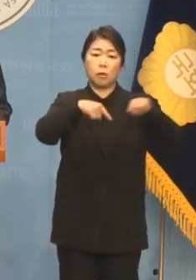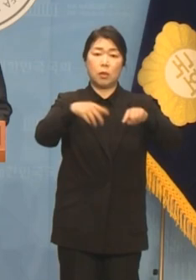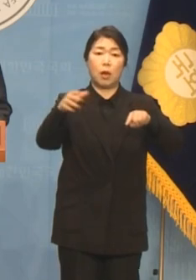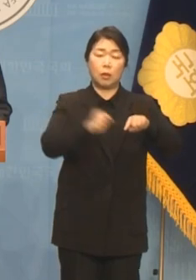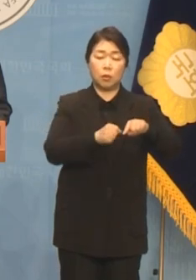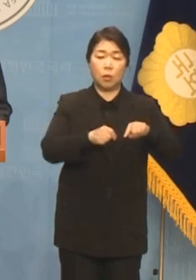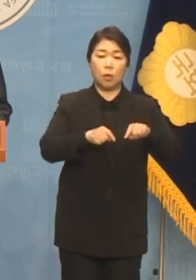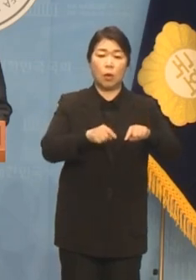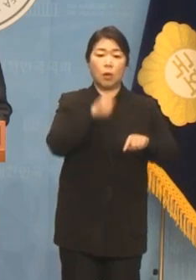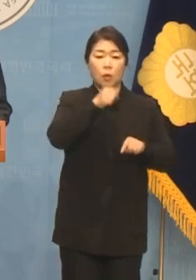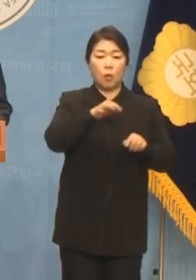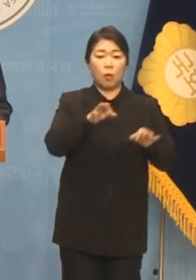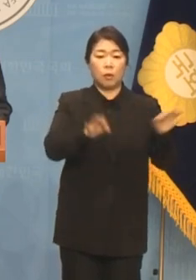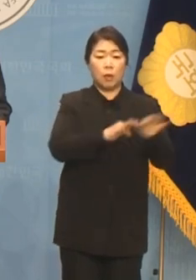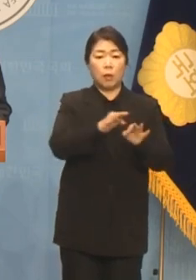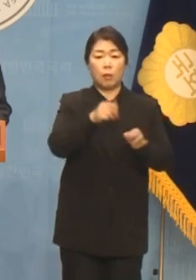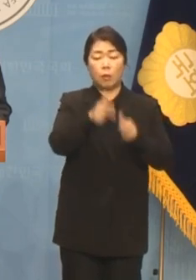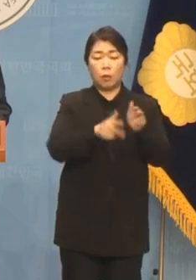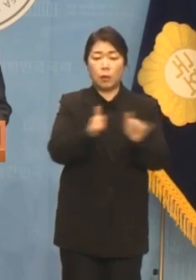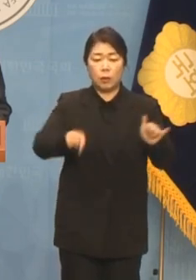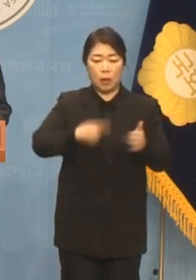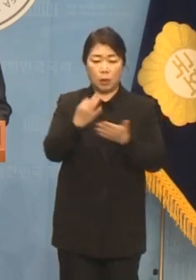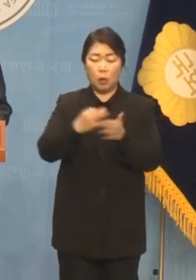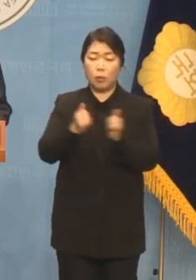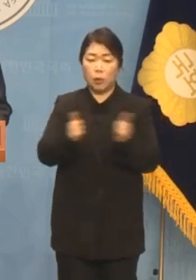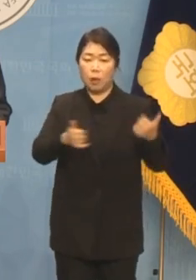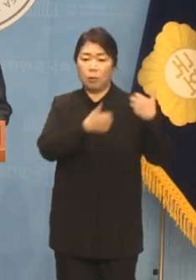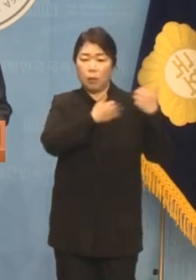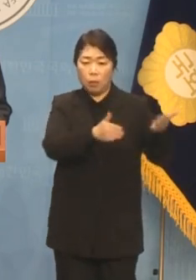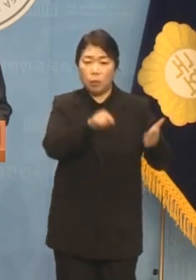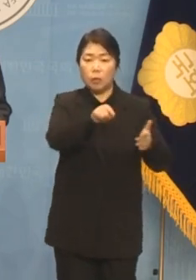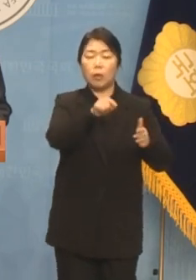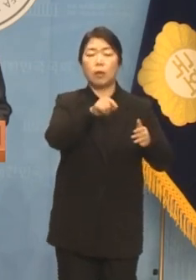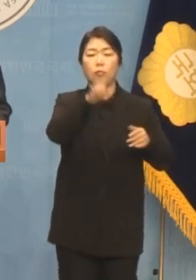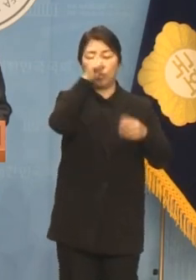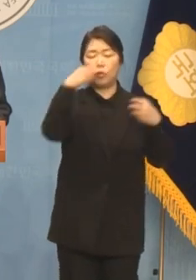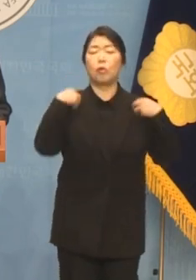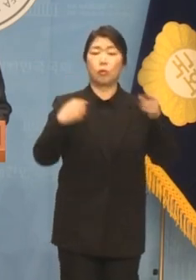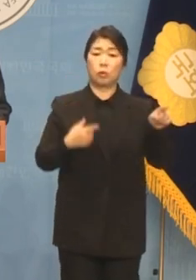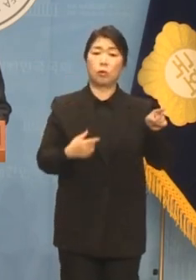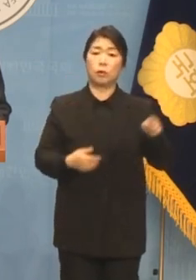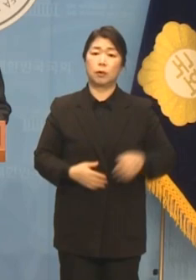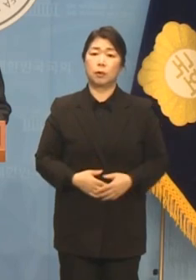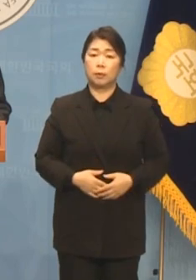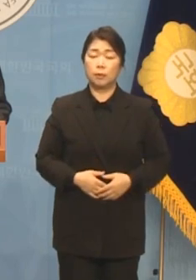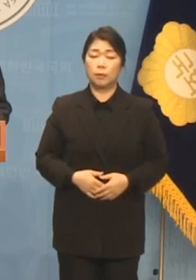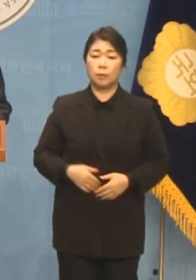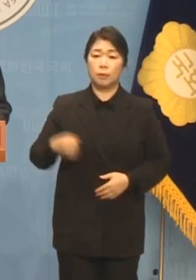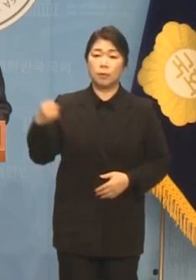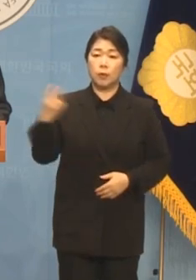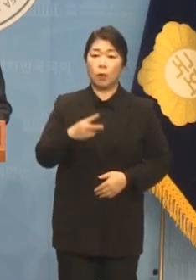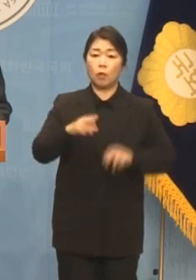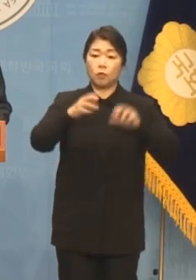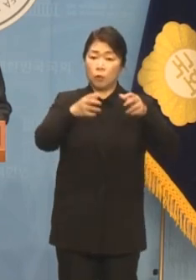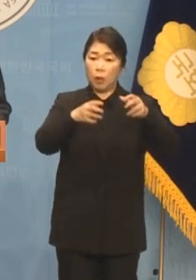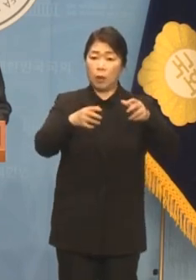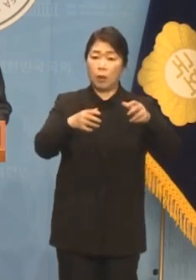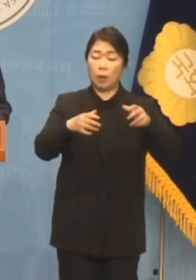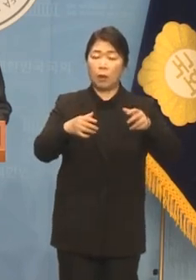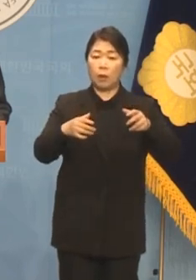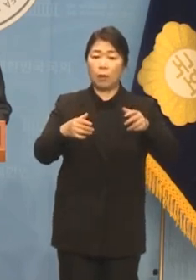소상공인 자영업자를 방치하다시피 한 것이 문재인 정보였습니다 무엇보다 국가가